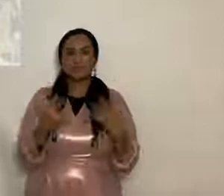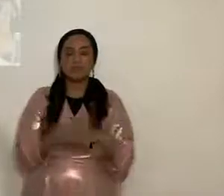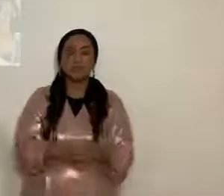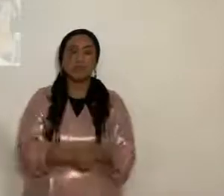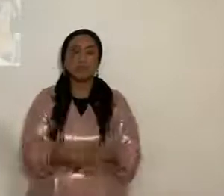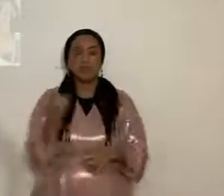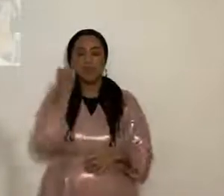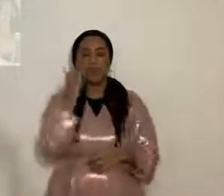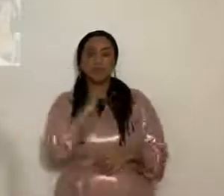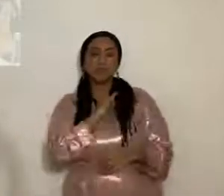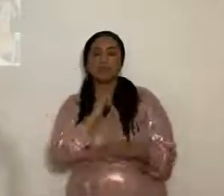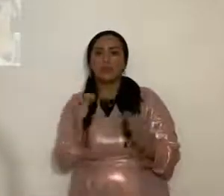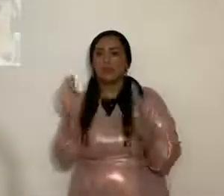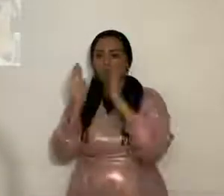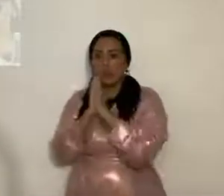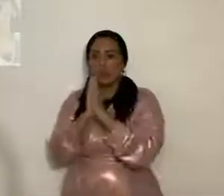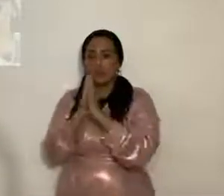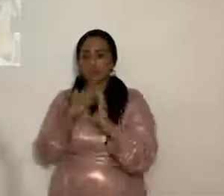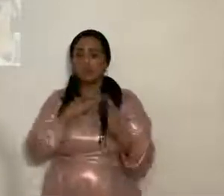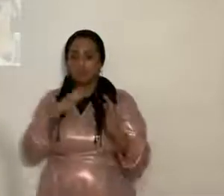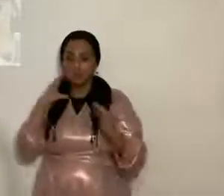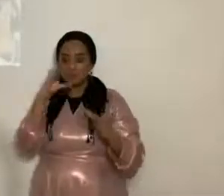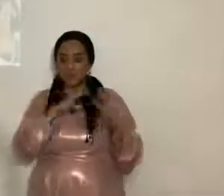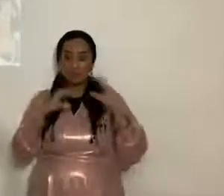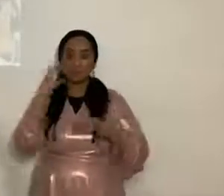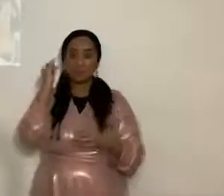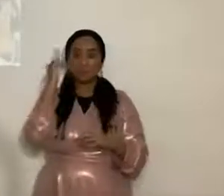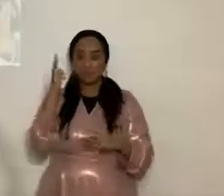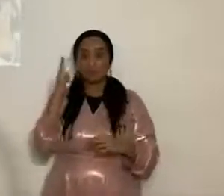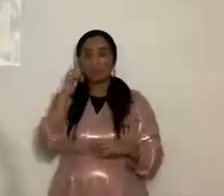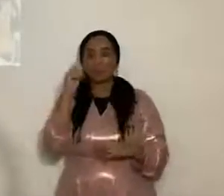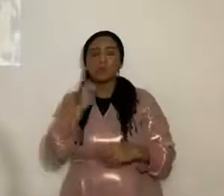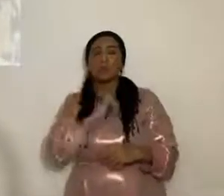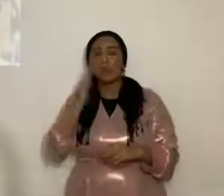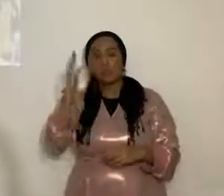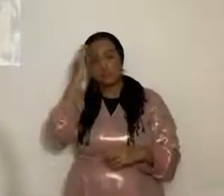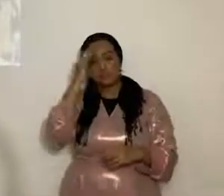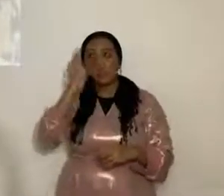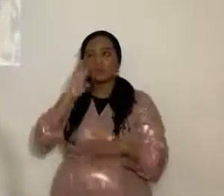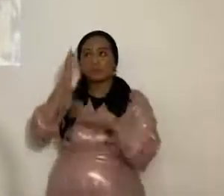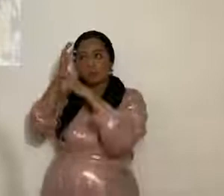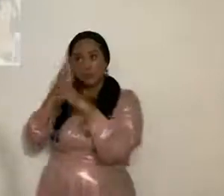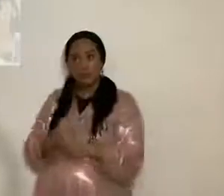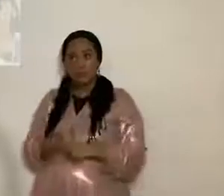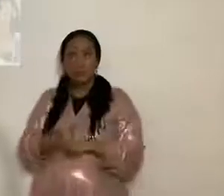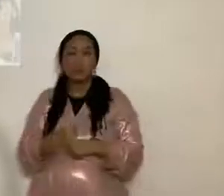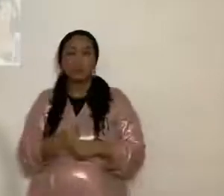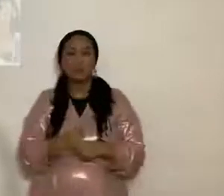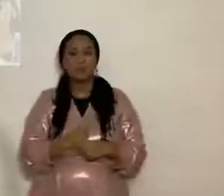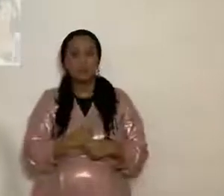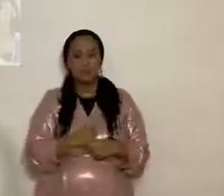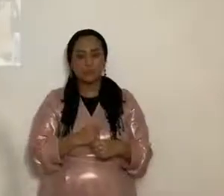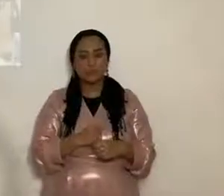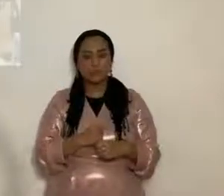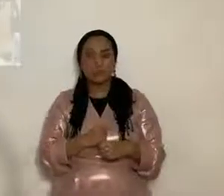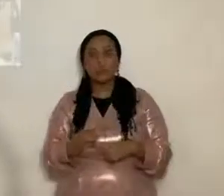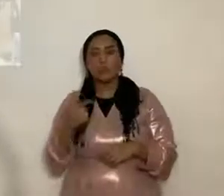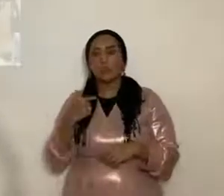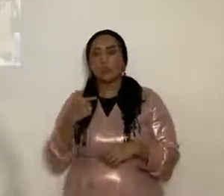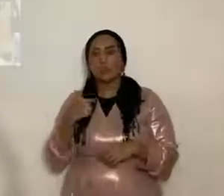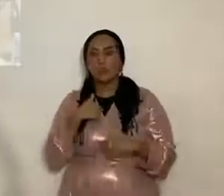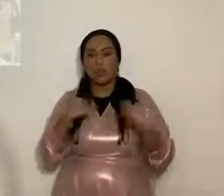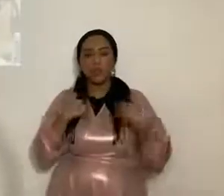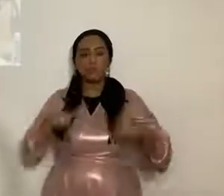Si yo oro y busco a Yahweh porque sé que recibiré, entonces tengo